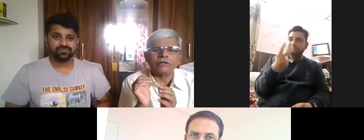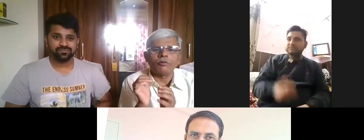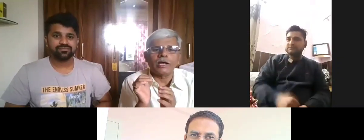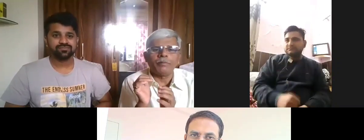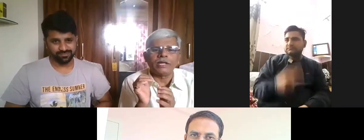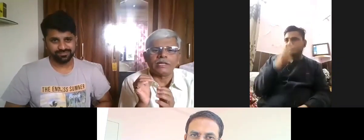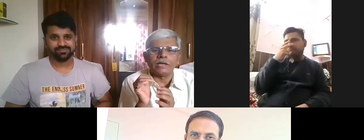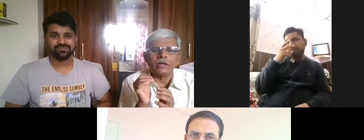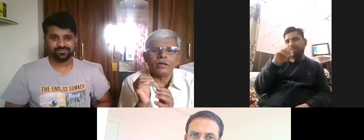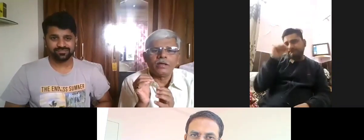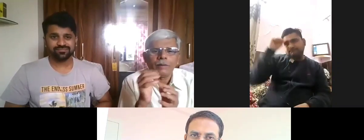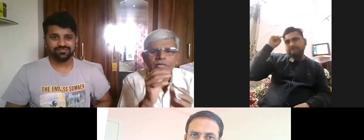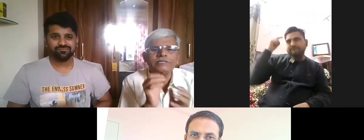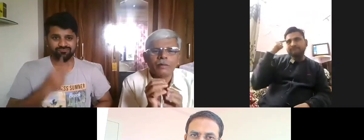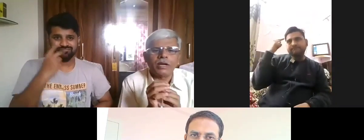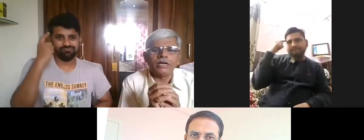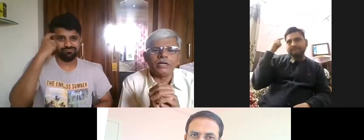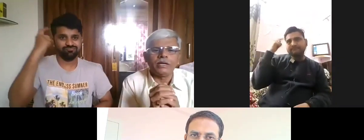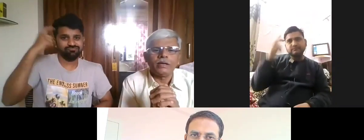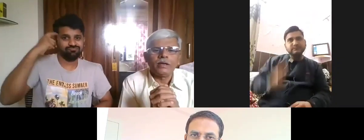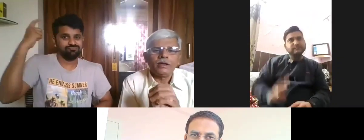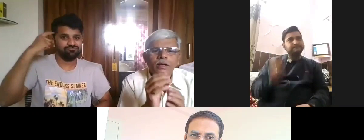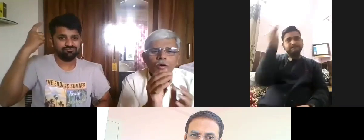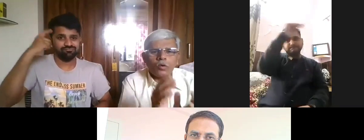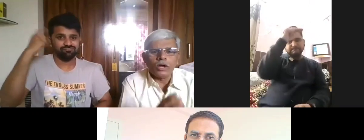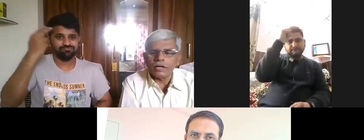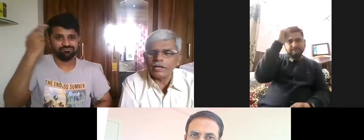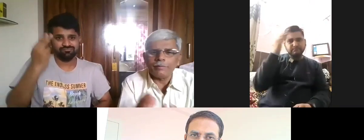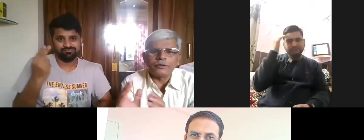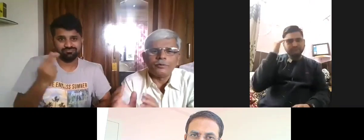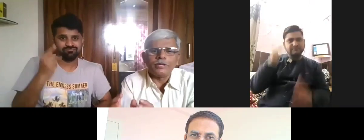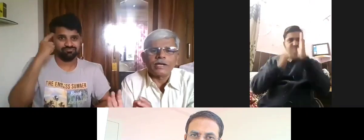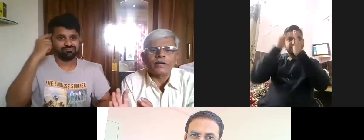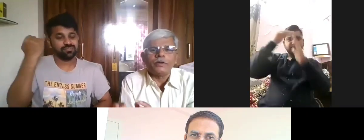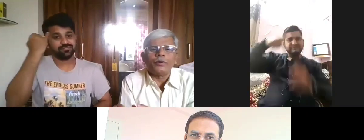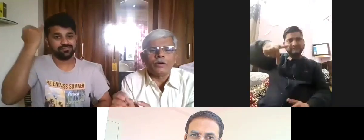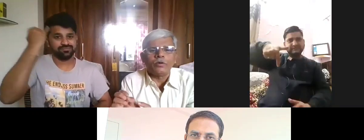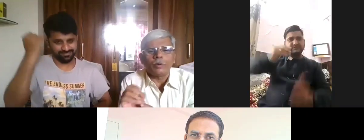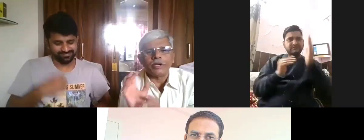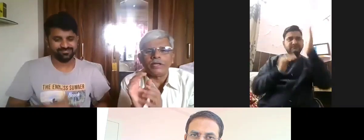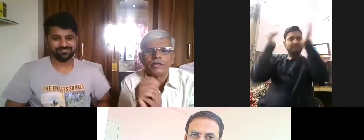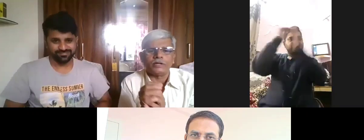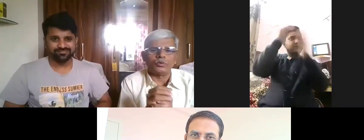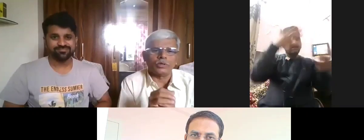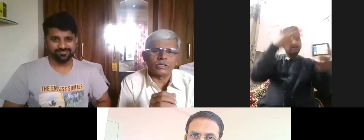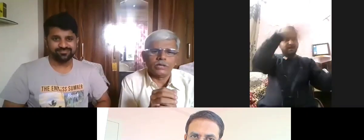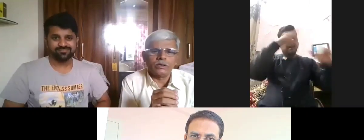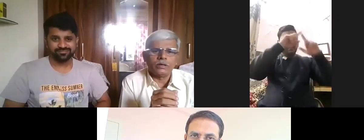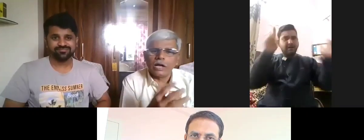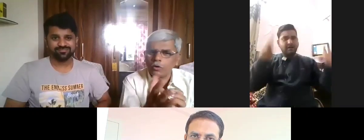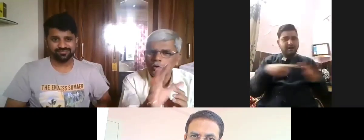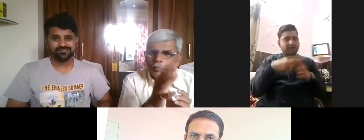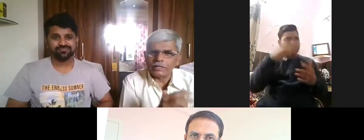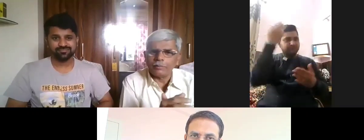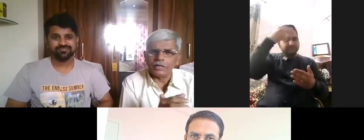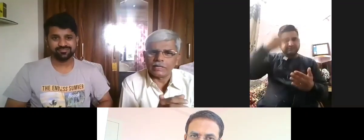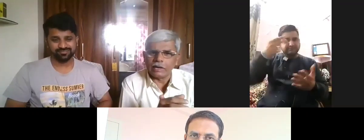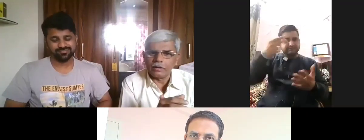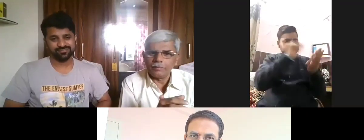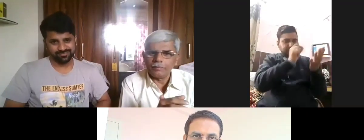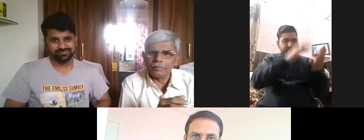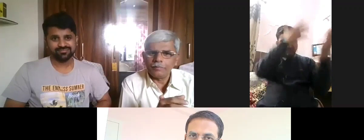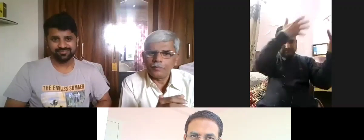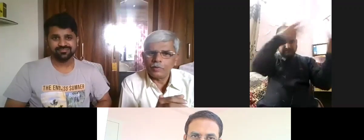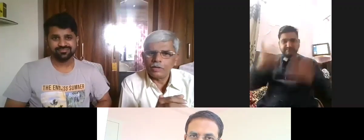ये 7वें माले पे रहते हैं, अपना सामान लिए और वो अंकल के बाजू में जाके खड़े हो गए और उनका पेंटिंग करना शुरू कर दी, अंकल को पता भी